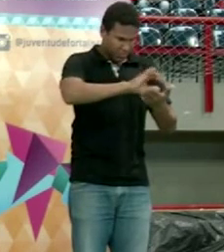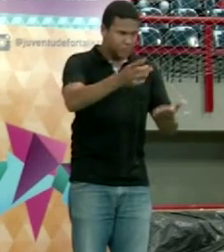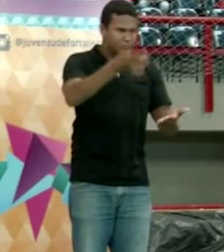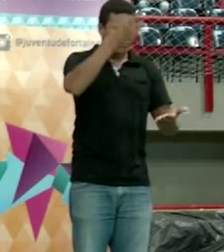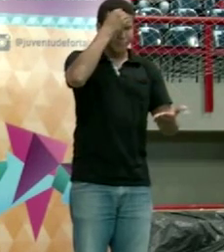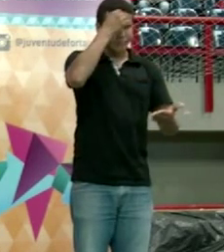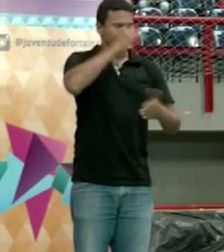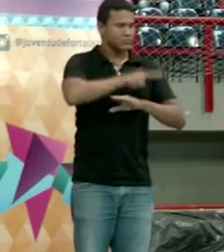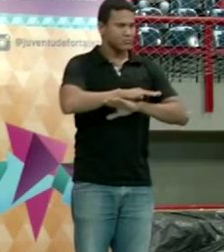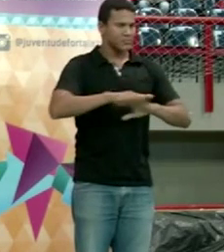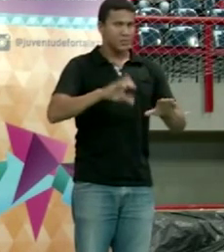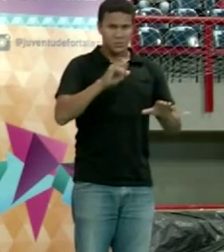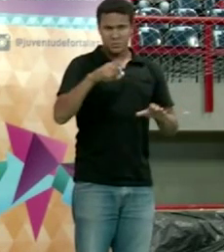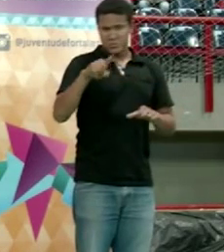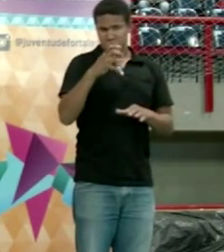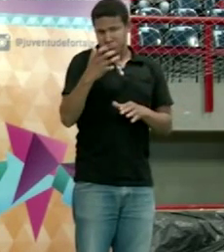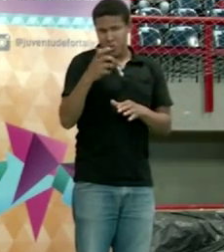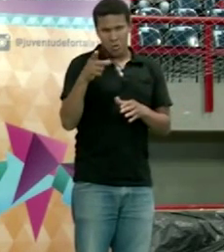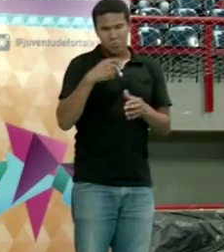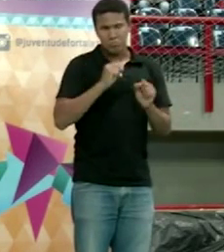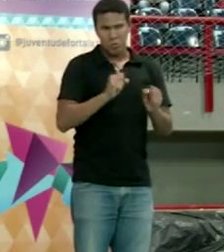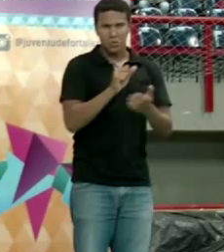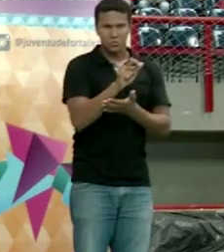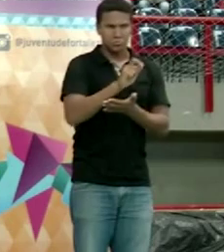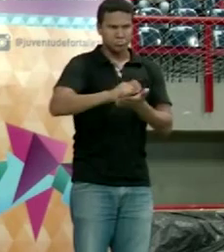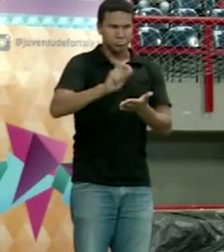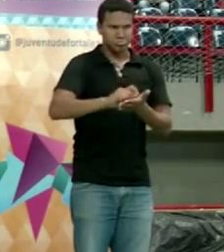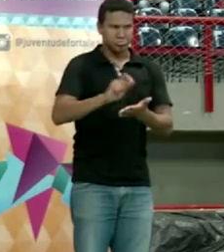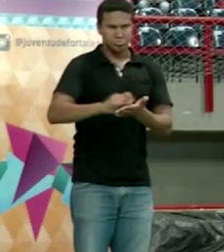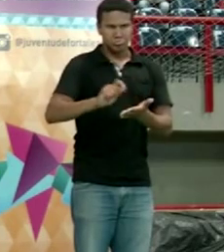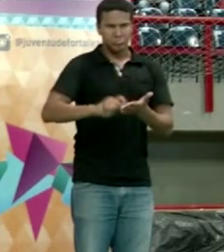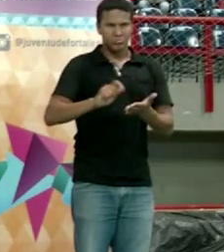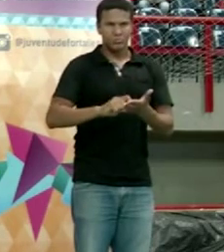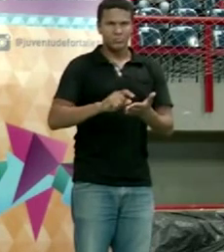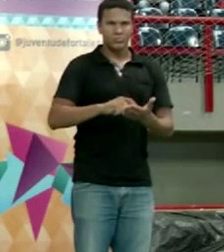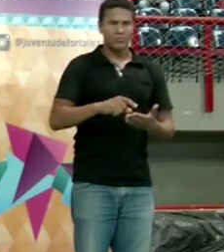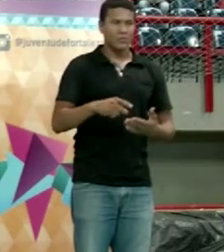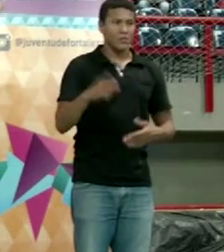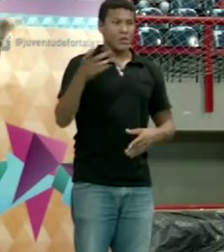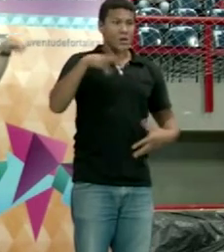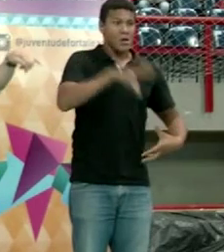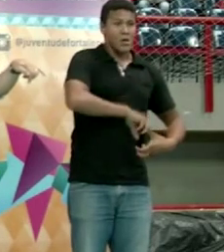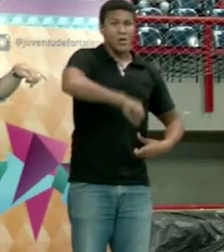Se você achar que convém, anote, viu? A independência foi em